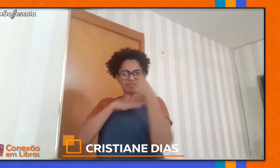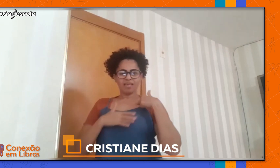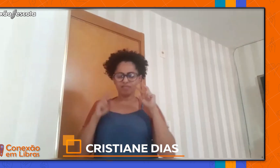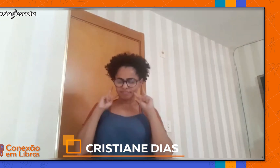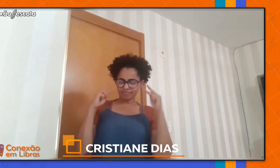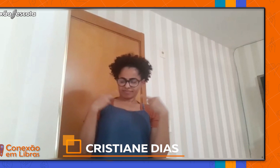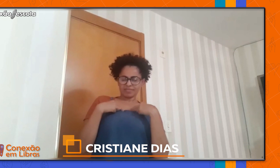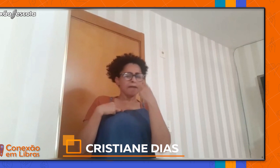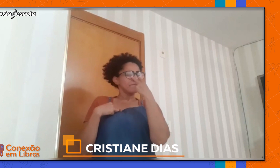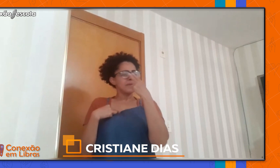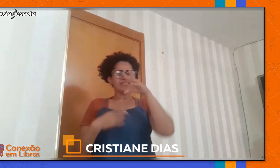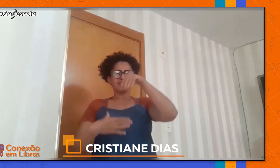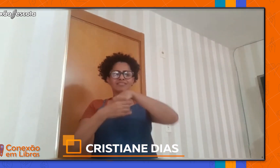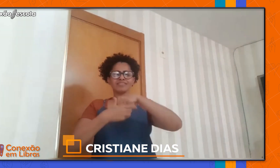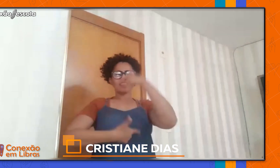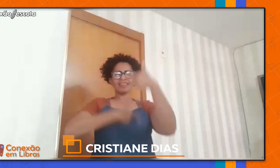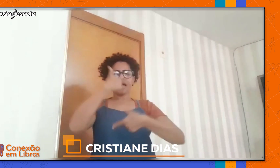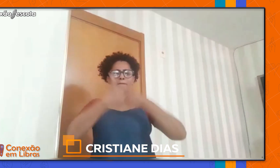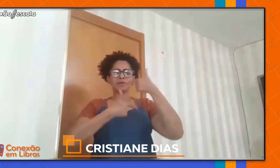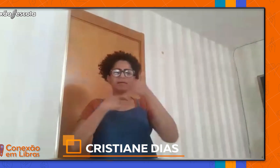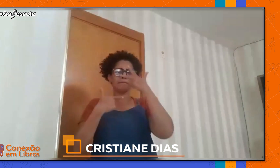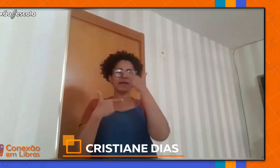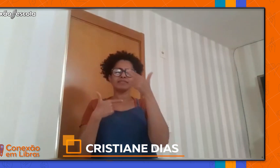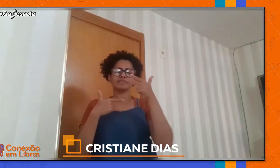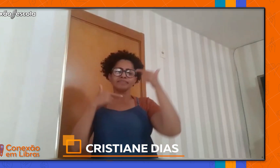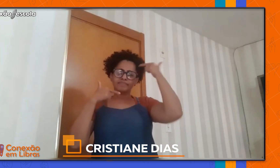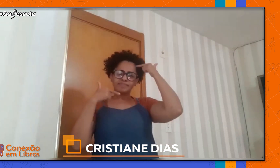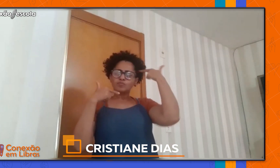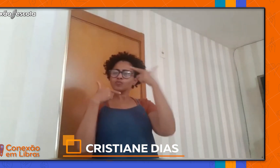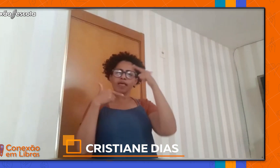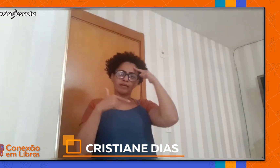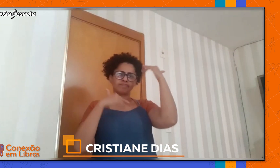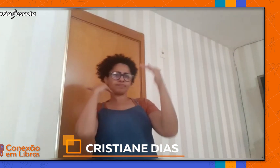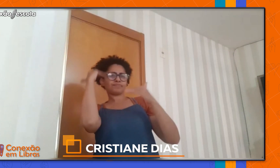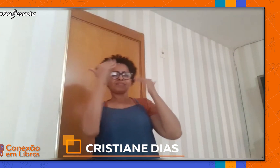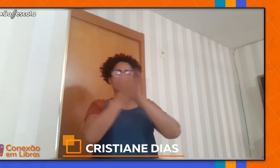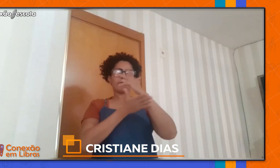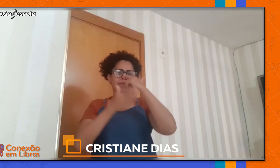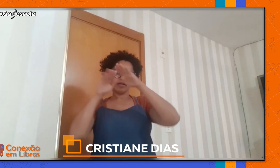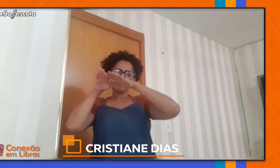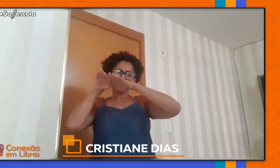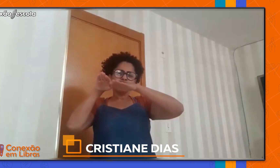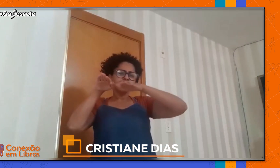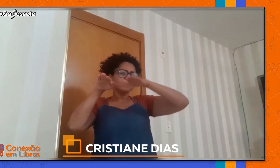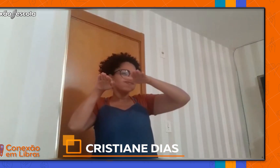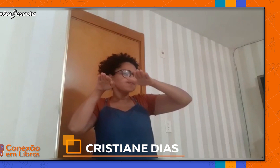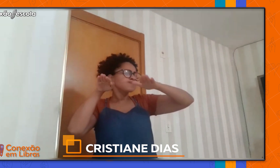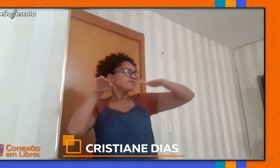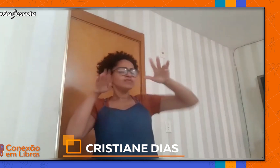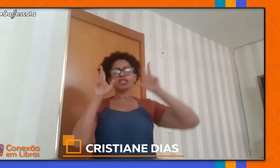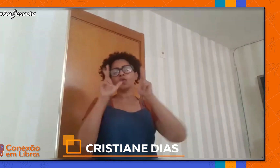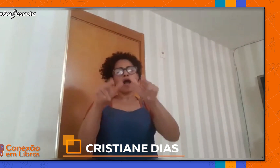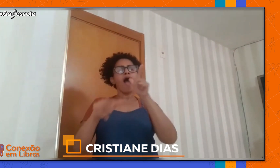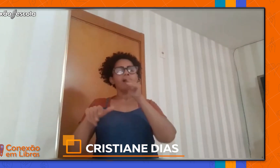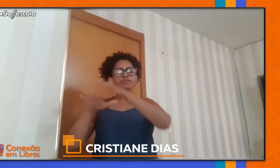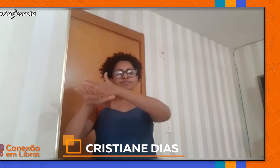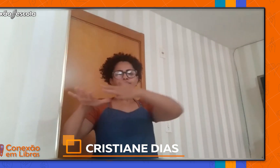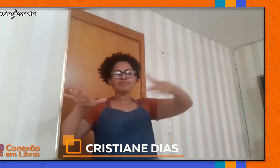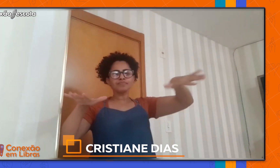trabalhando em outra empresa particular, eu percebo que lá nessa empresa não tem esse desenvolvimento para você pensar, para você refletir.